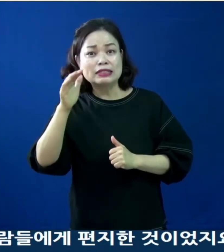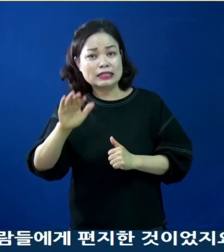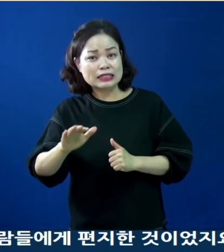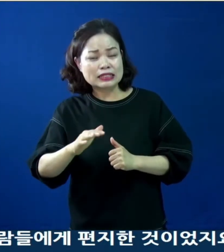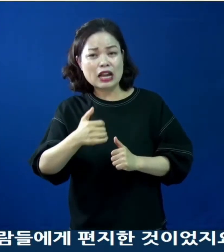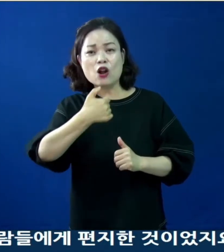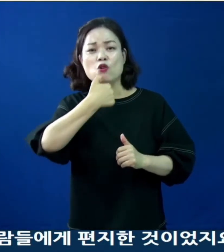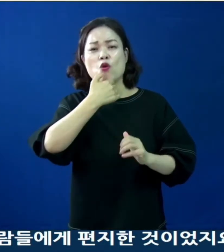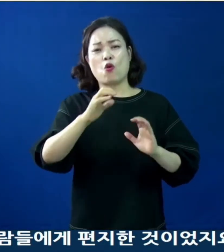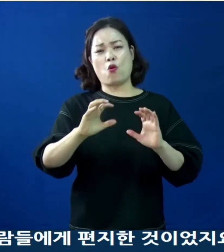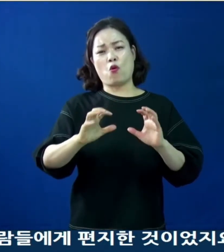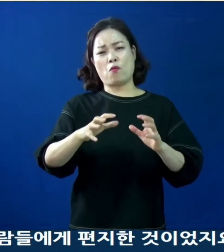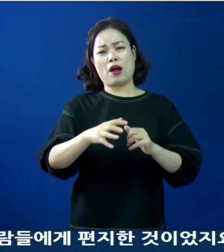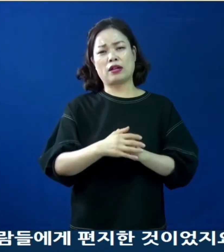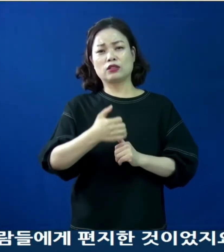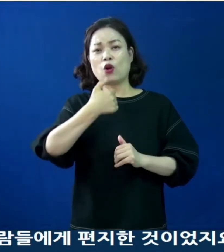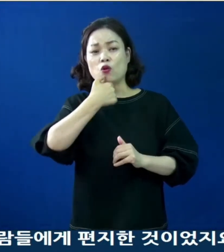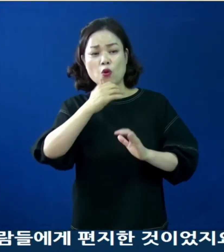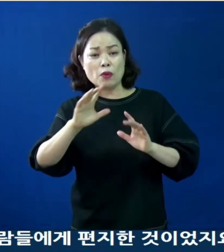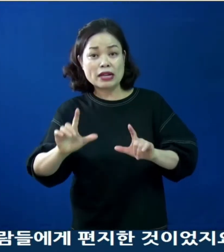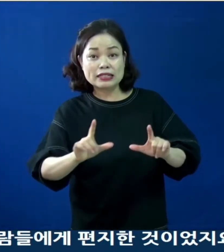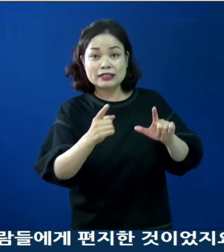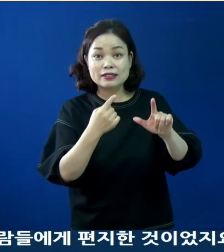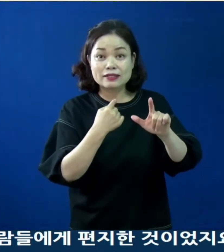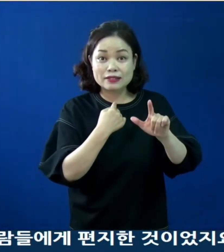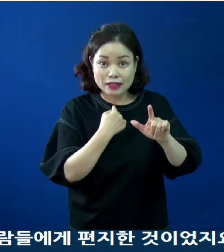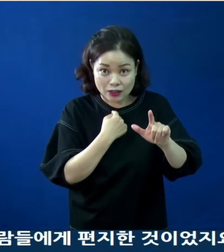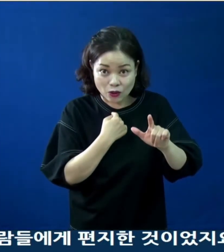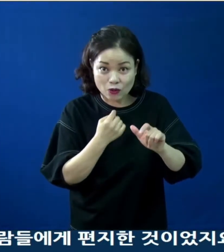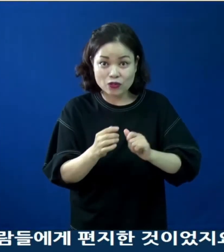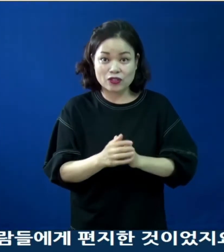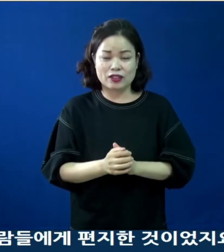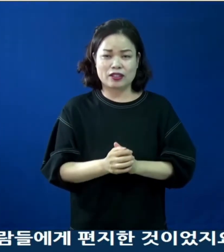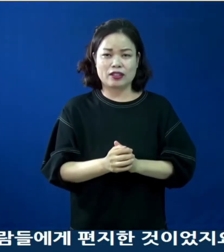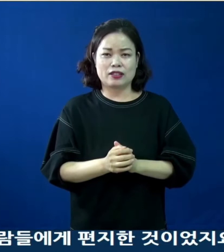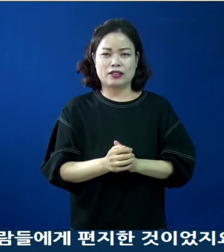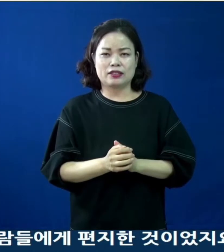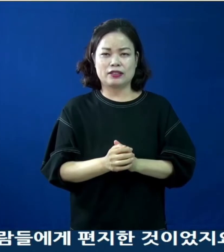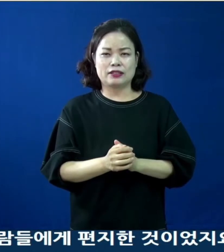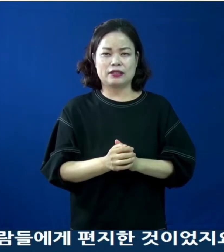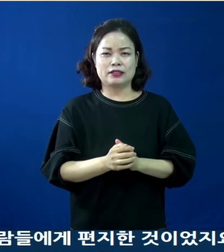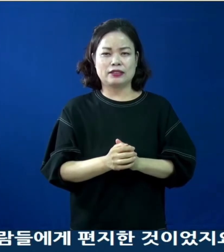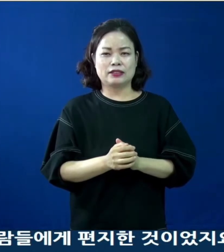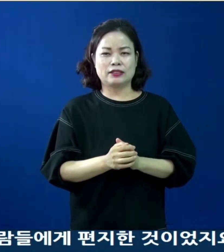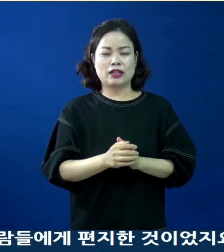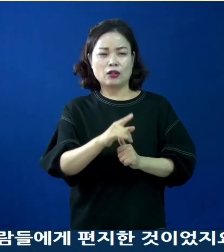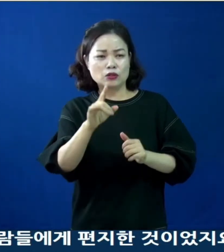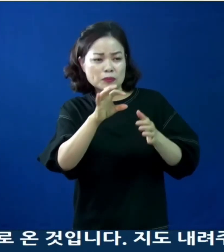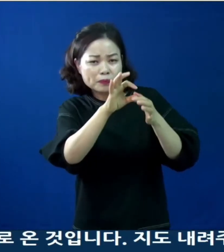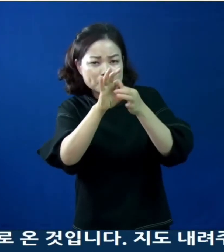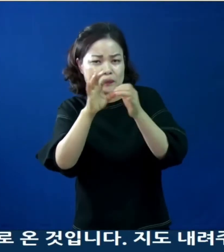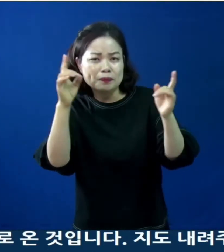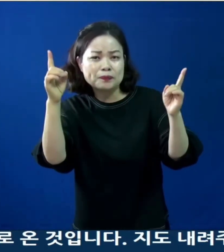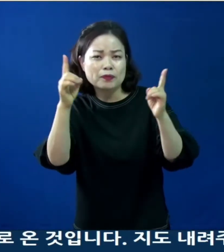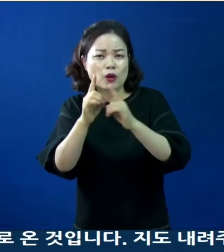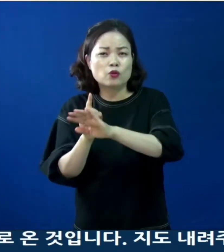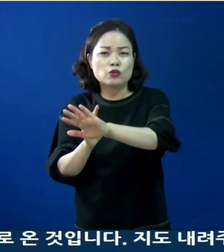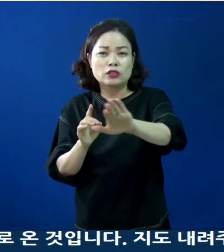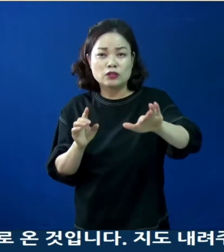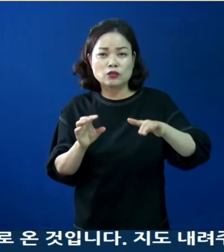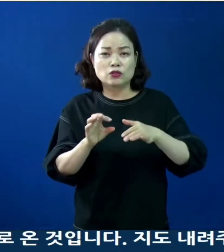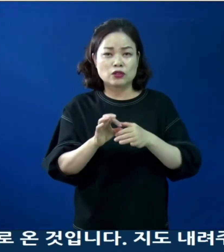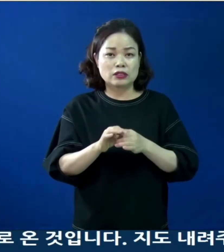이 로마에 살던 여인을 만나는 겁니다. 그러니까 이제 우리로